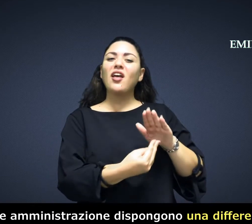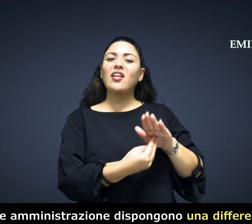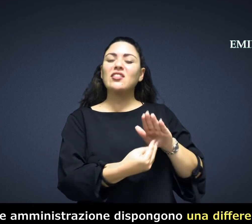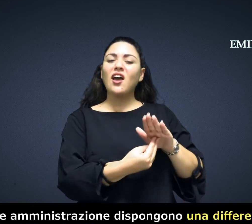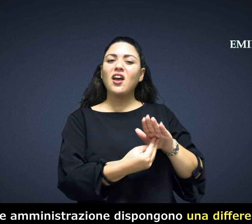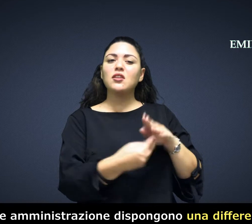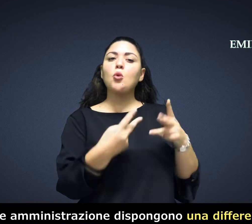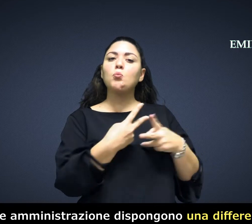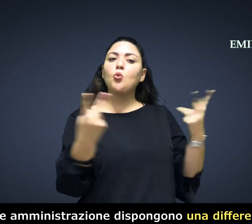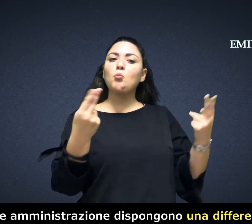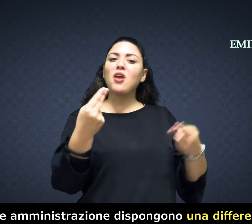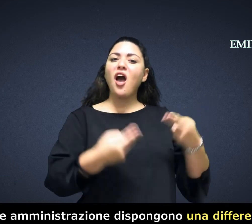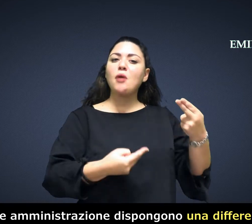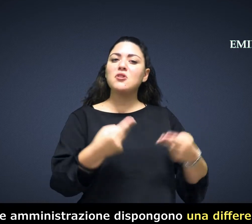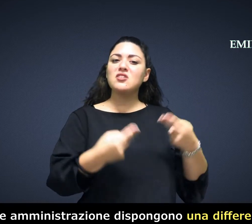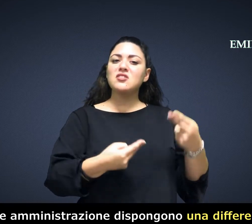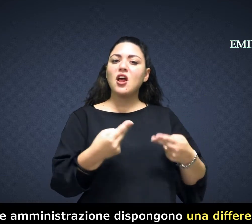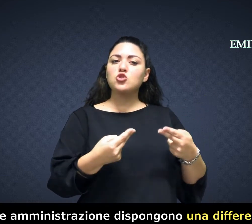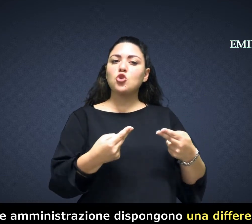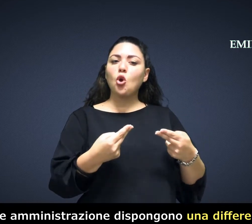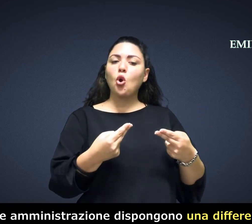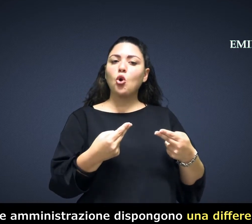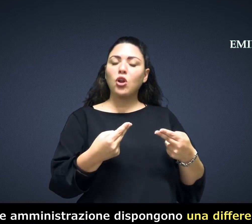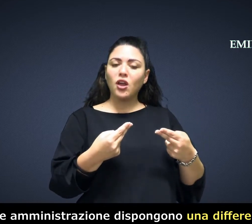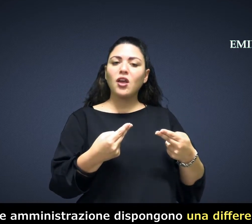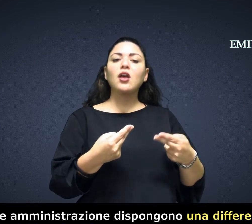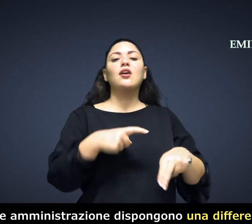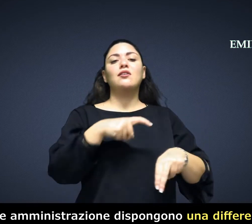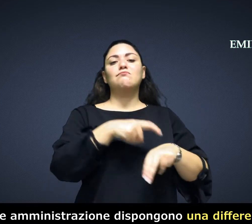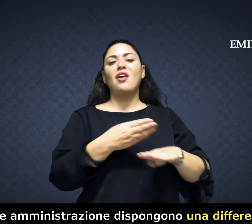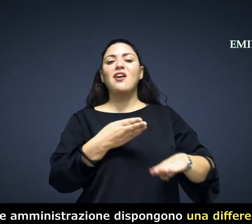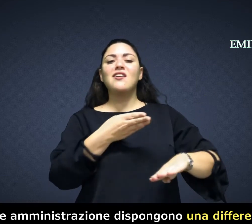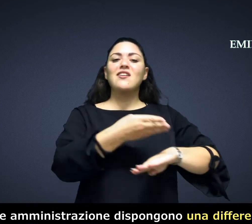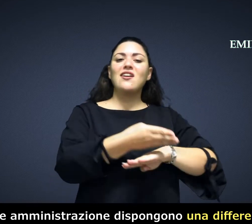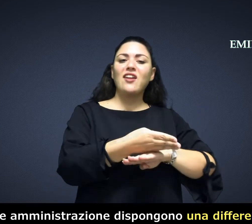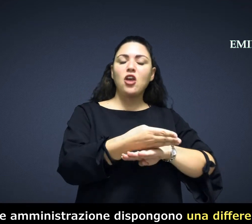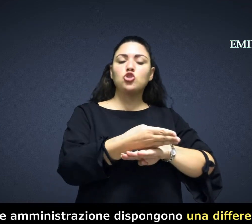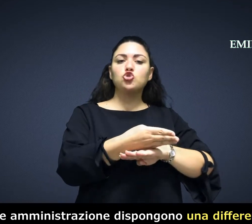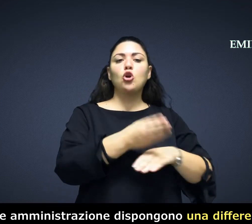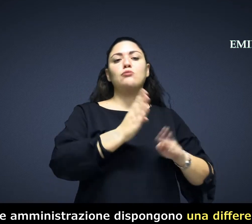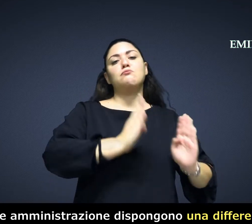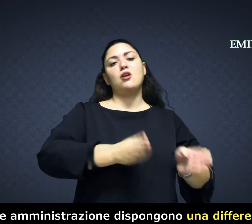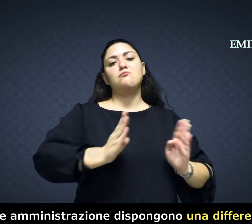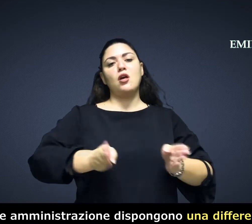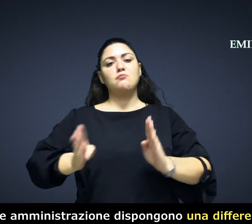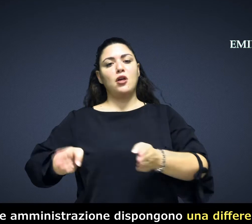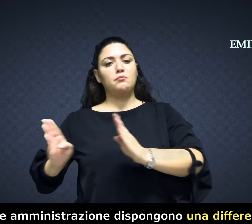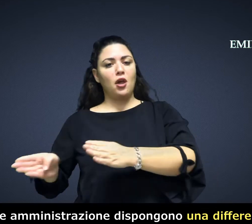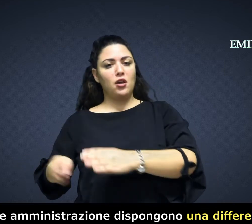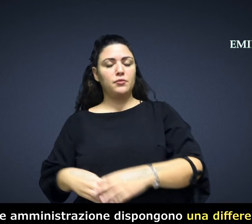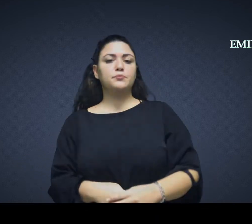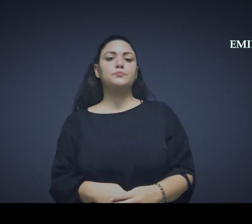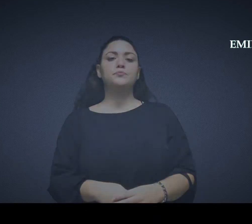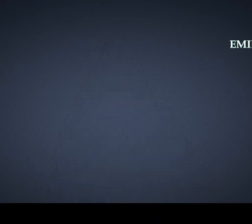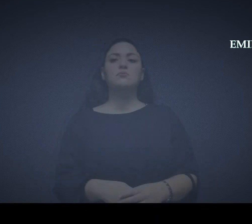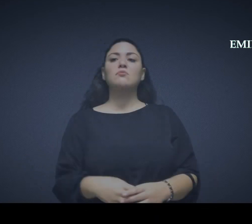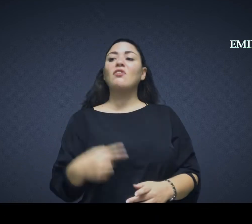Ingressi flessibili nelle pubbliche amministrazioni. Le pubbliche amministrazioni dispongono una differenziazione dell'orario di ingresso del